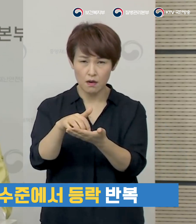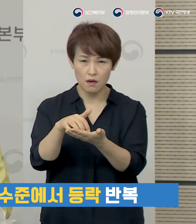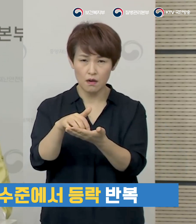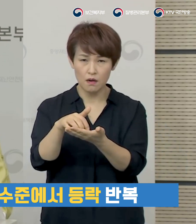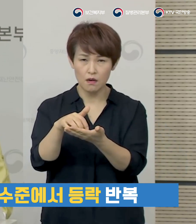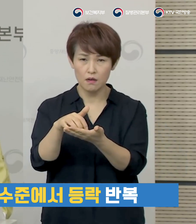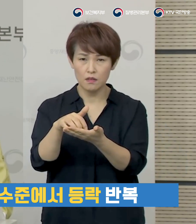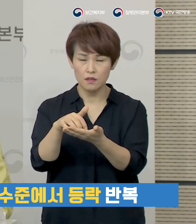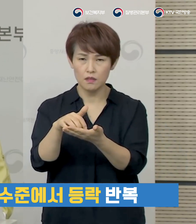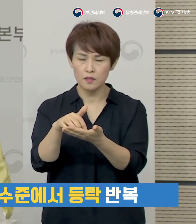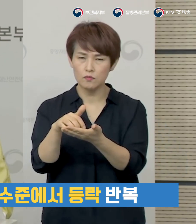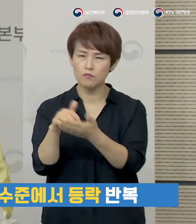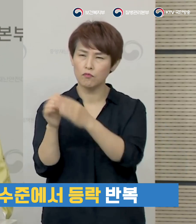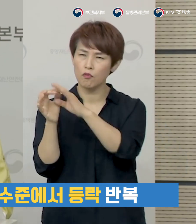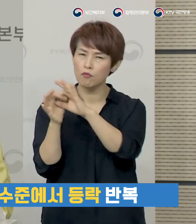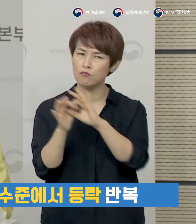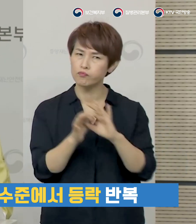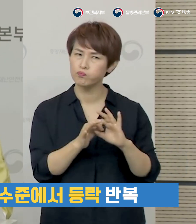계속